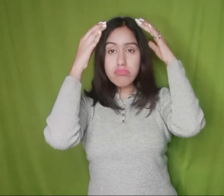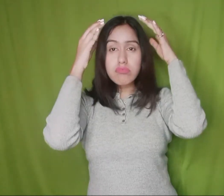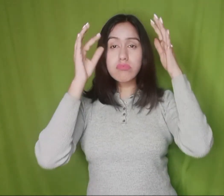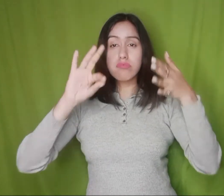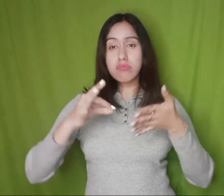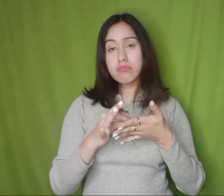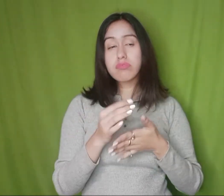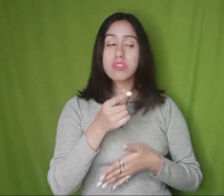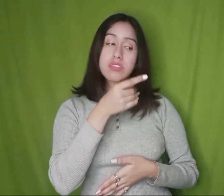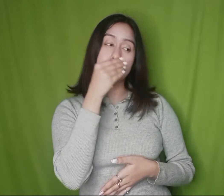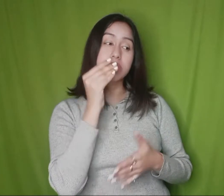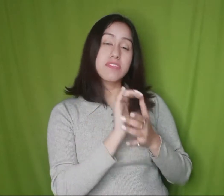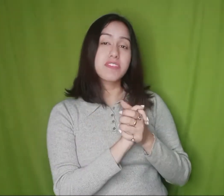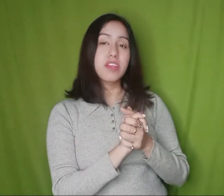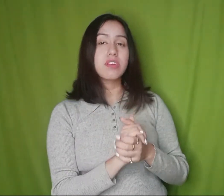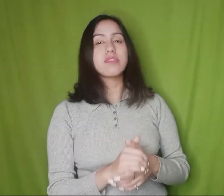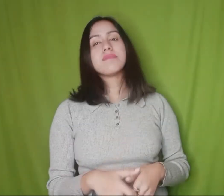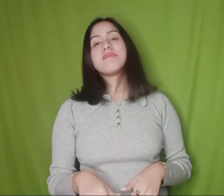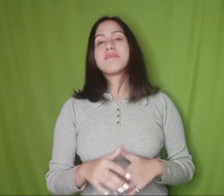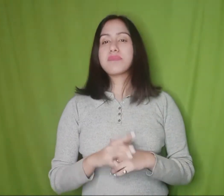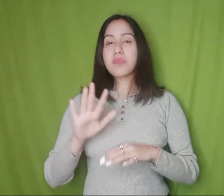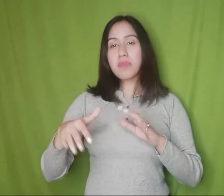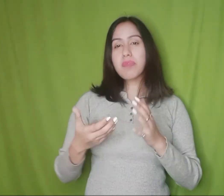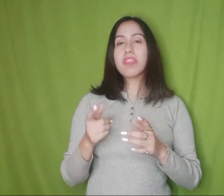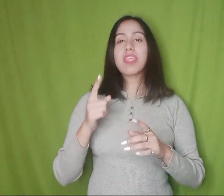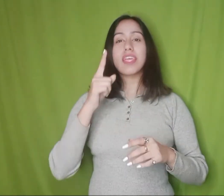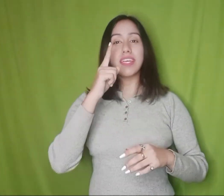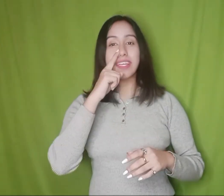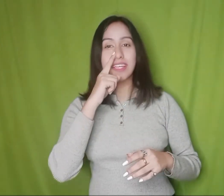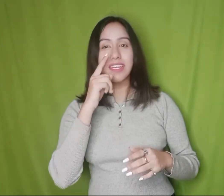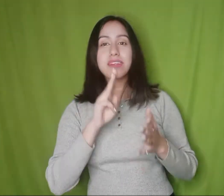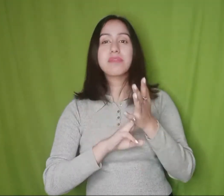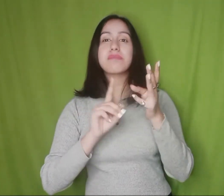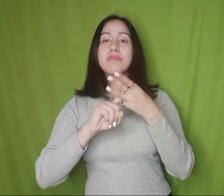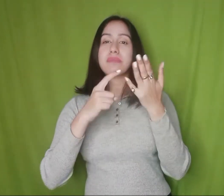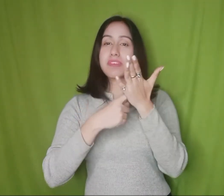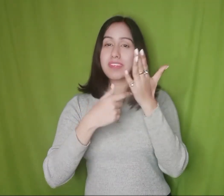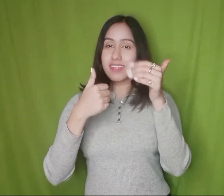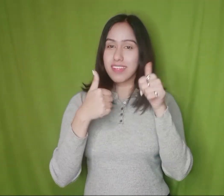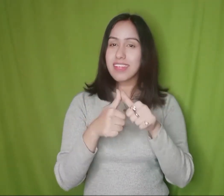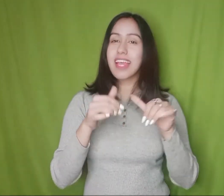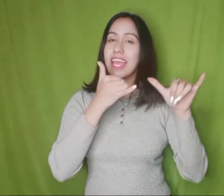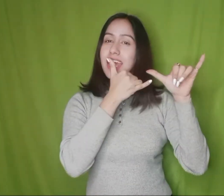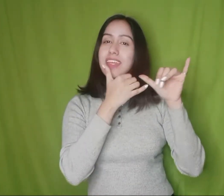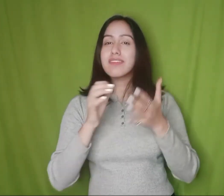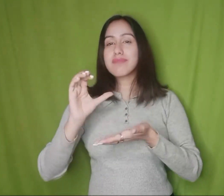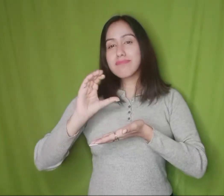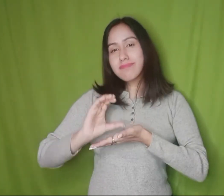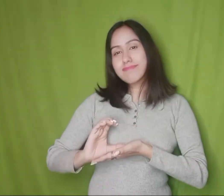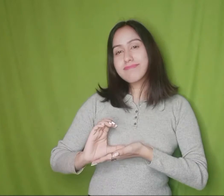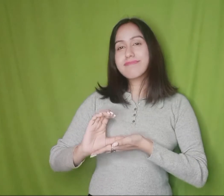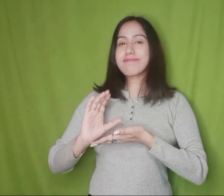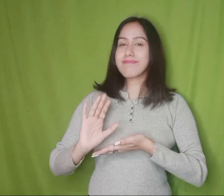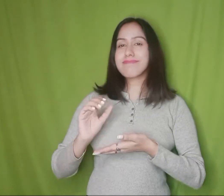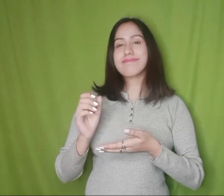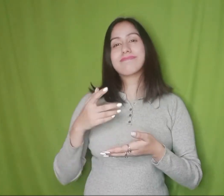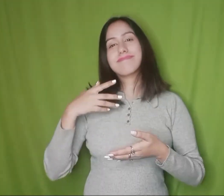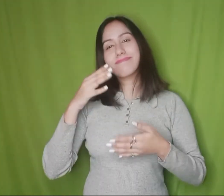सी देना संजुक्ता। मंडप सजा, फेरे पड़े, डोली सजी। मीराबाई कान्हा को गोद में बिठाए